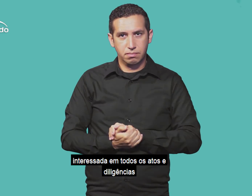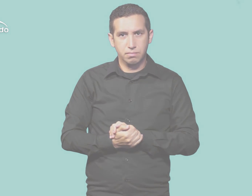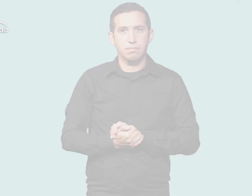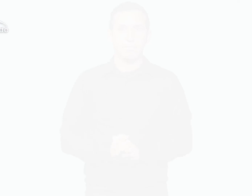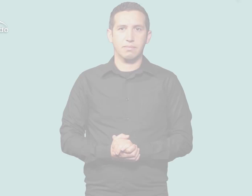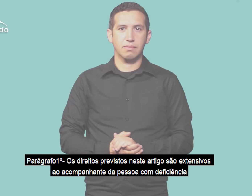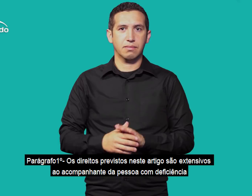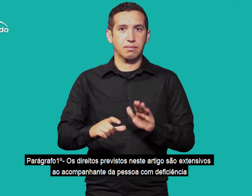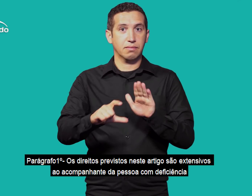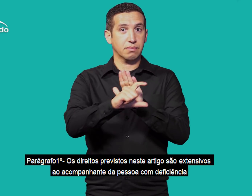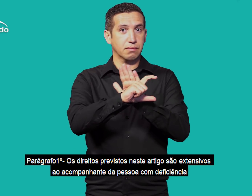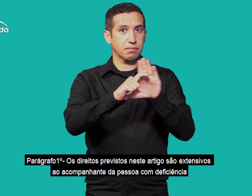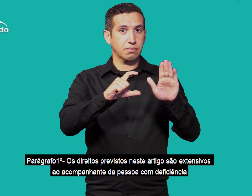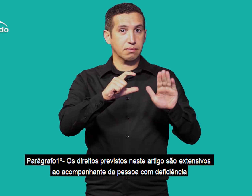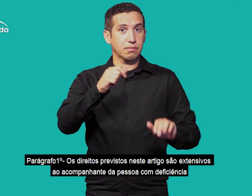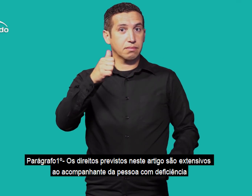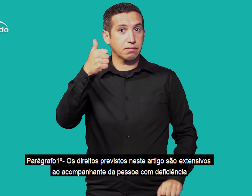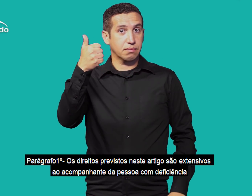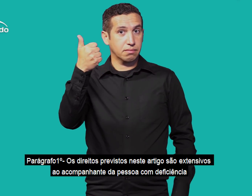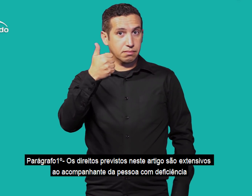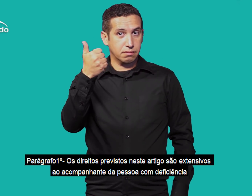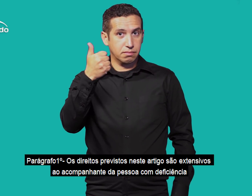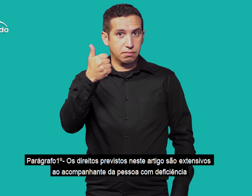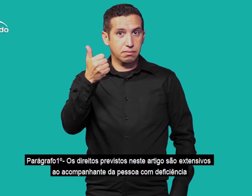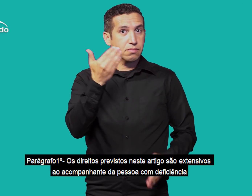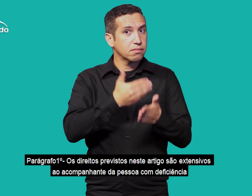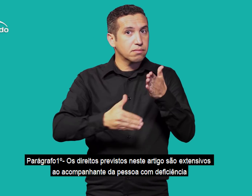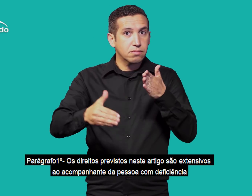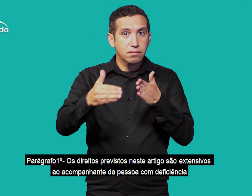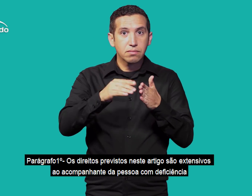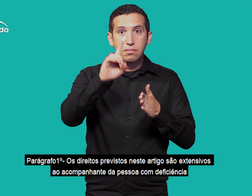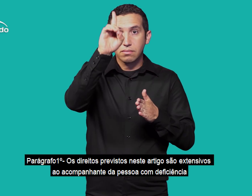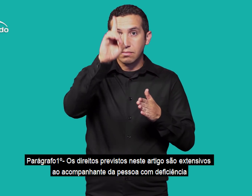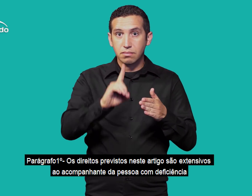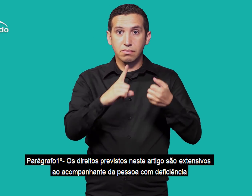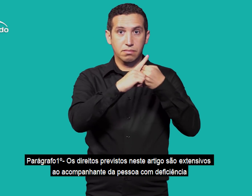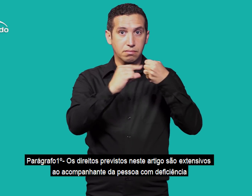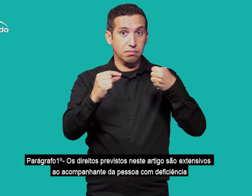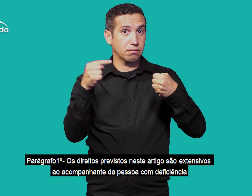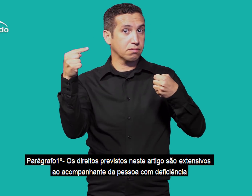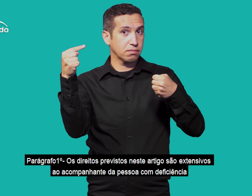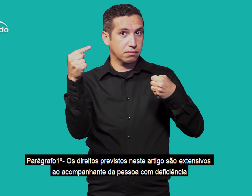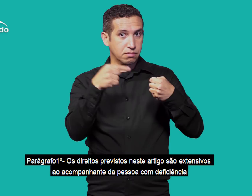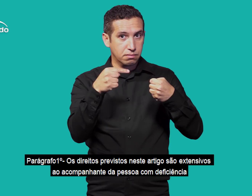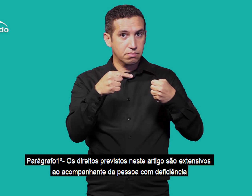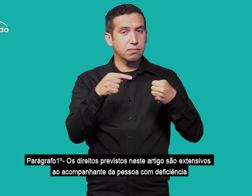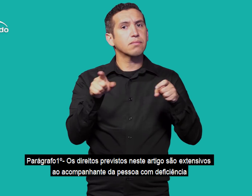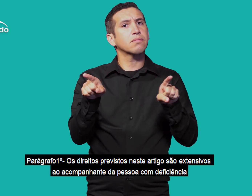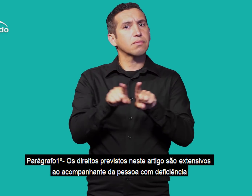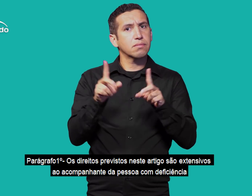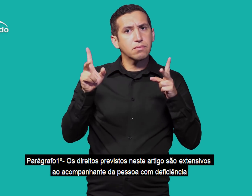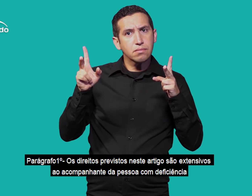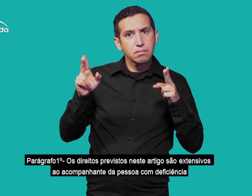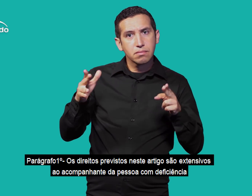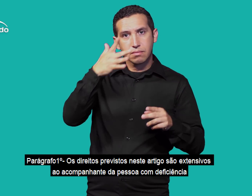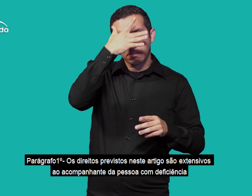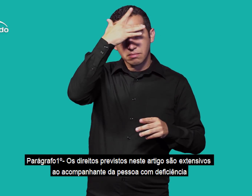parágrafo 1º os direitos previstos neste artigo são extensivos ao acompanhante da pessoa com deficiência